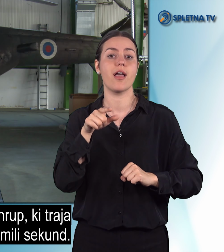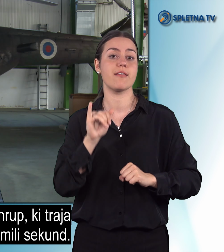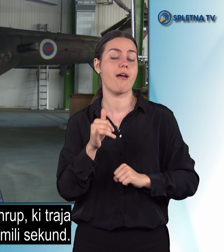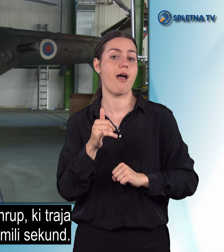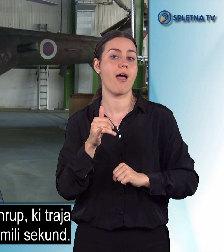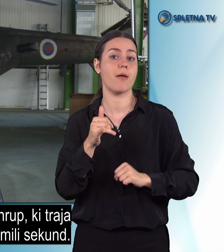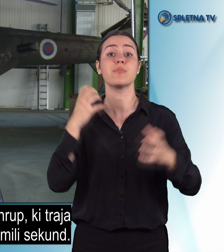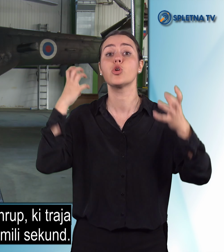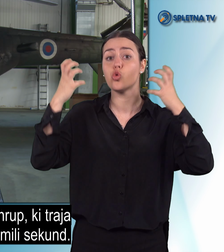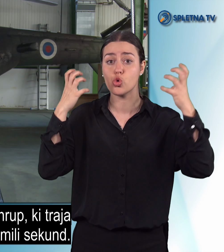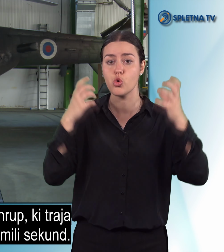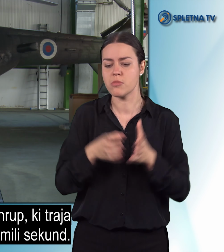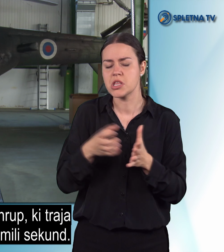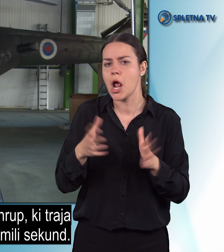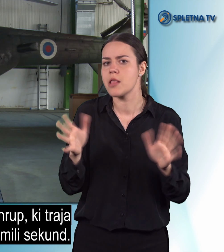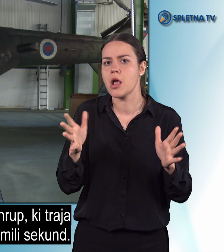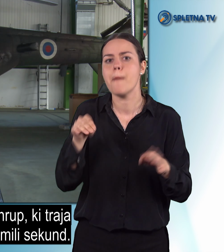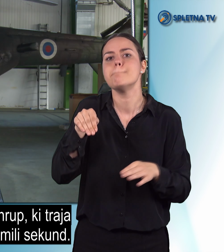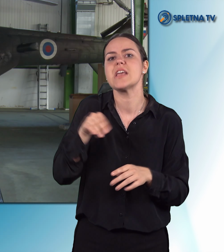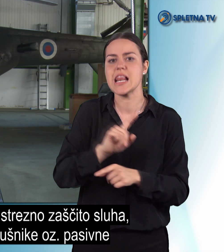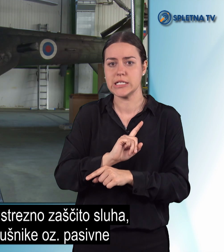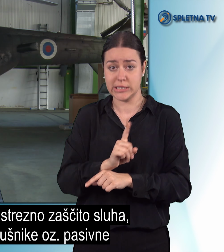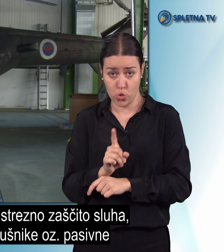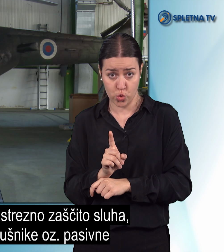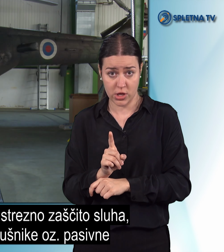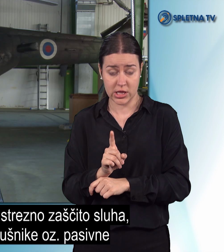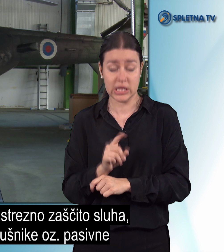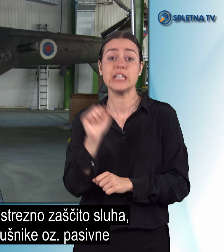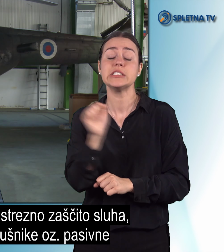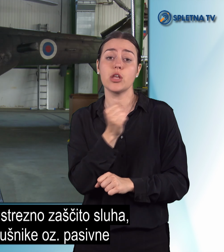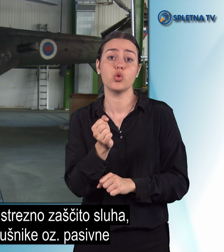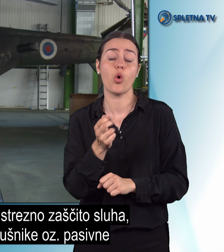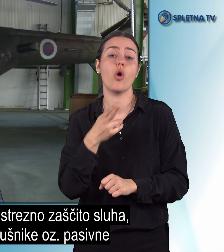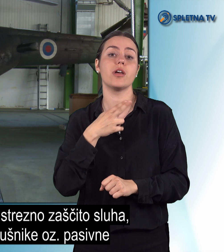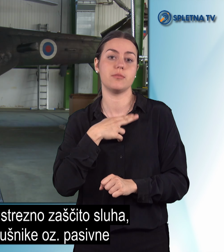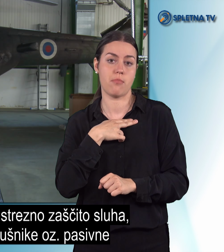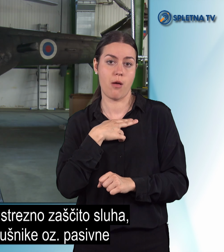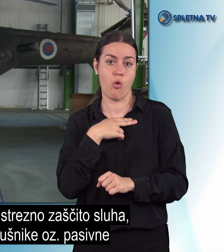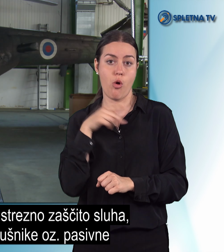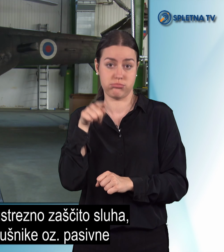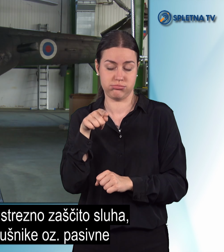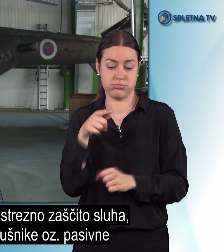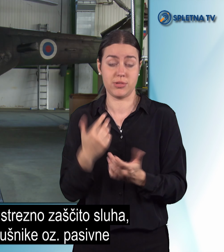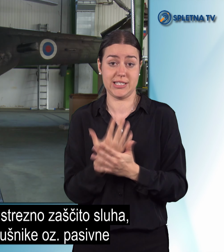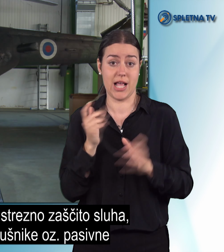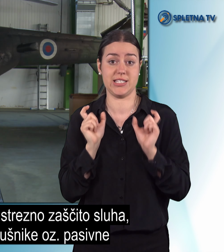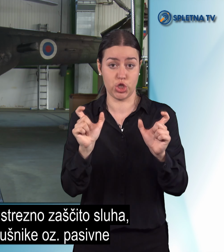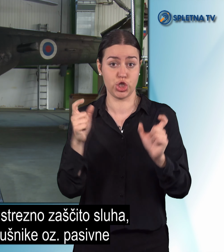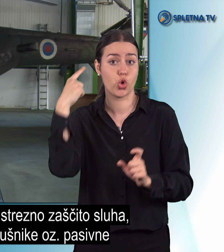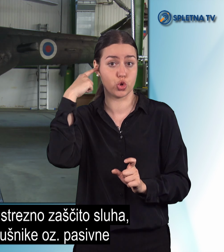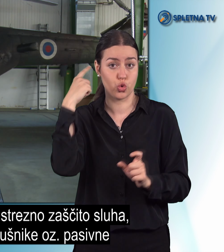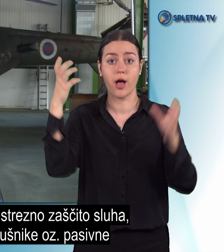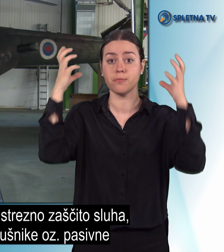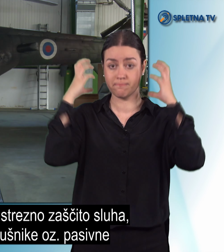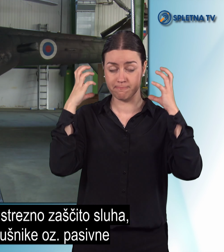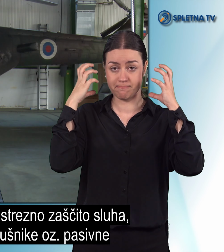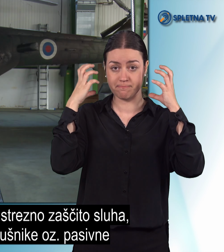To je hrup, ki traja nekaj milisekund. In zato imamo za ustrezno zaščito sluha.